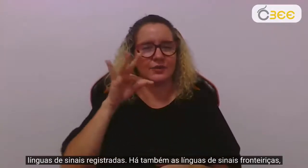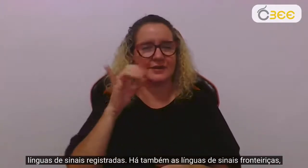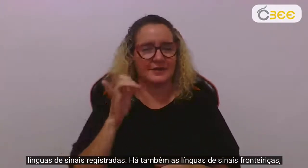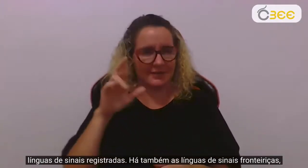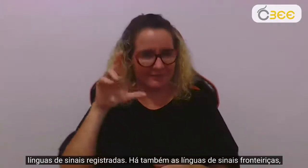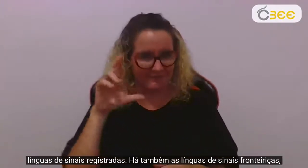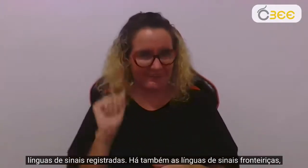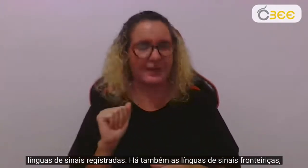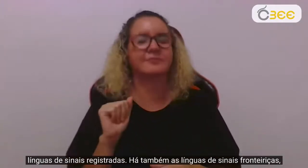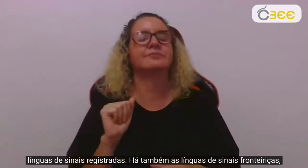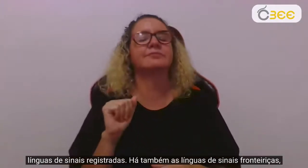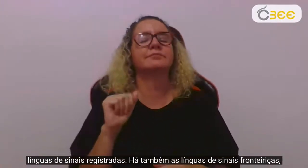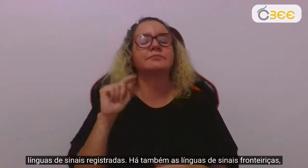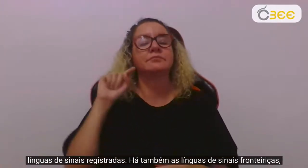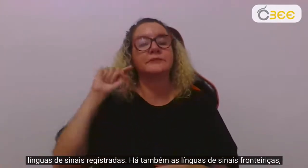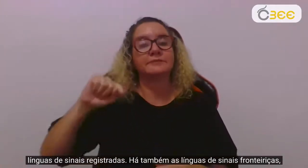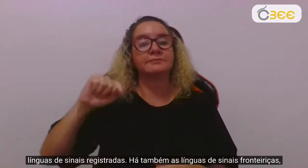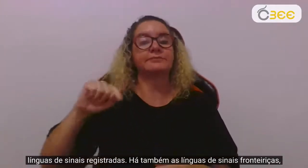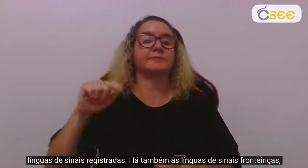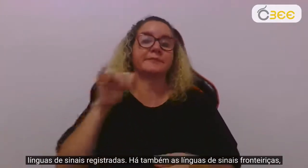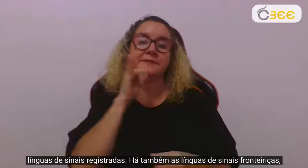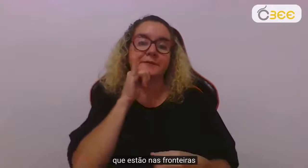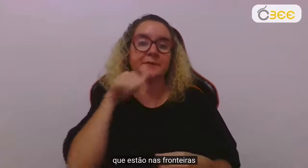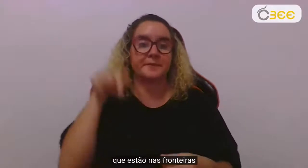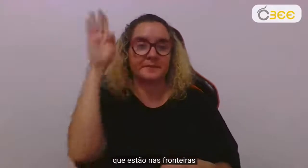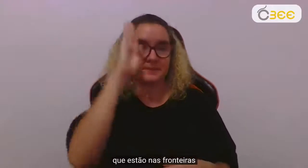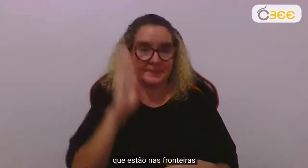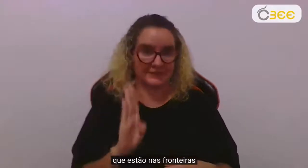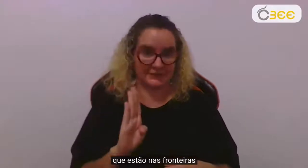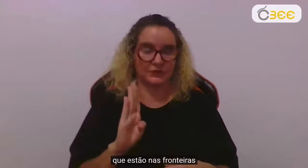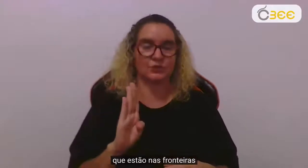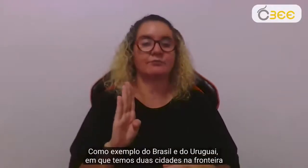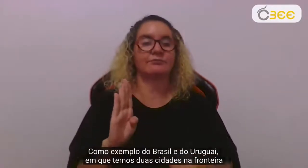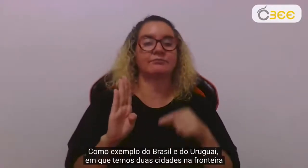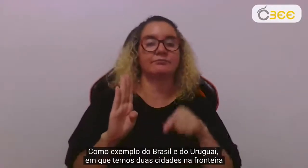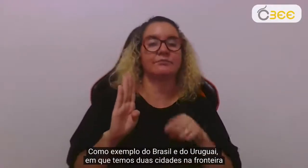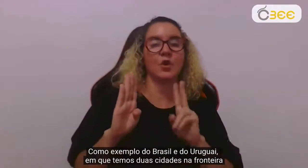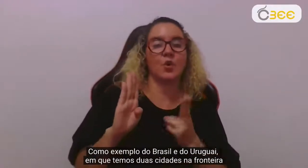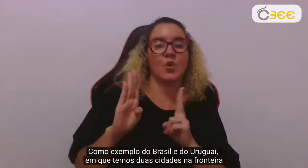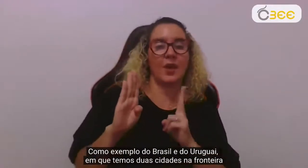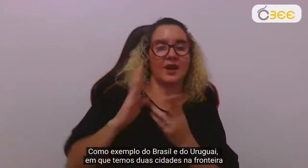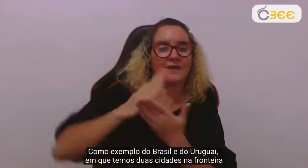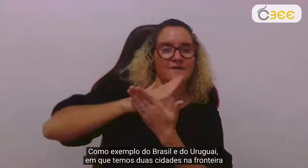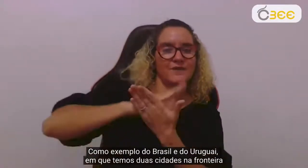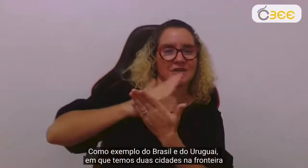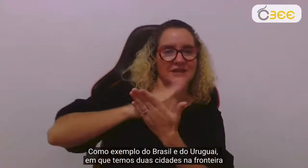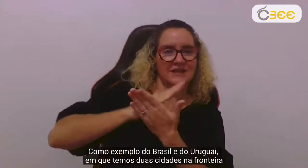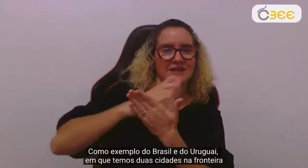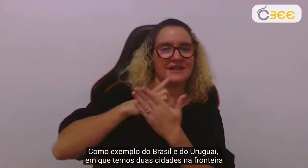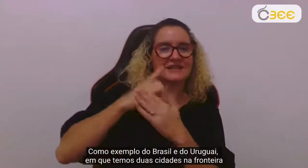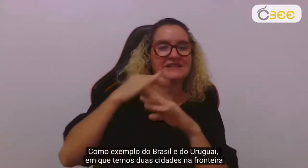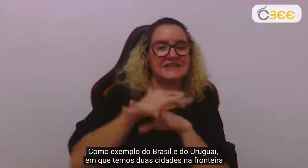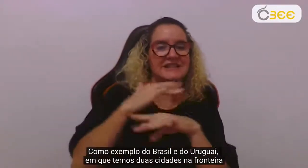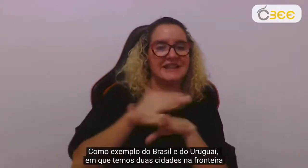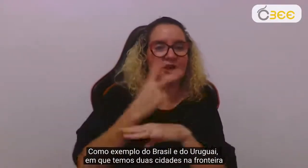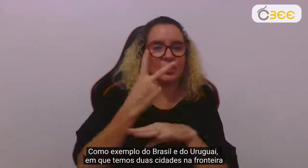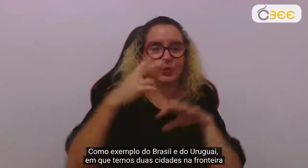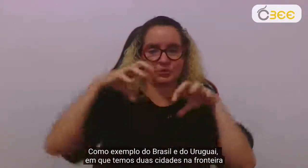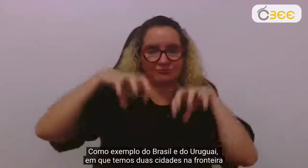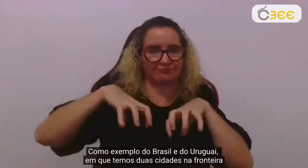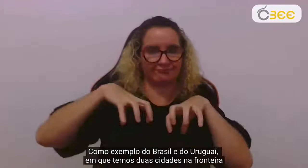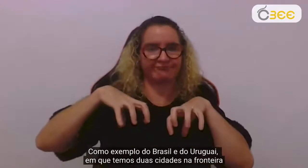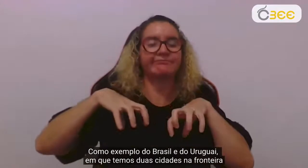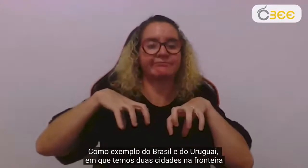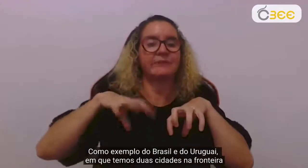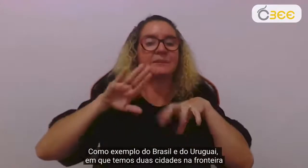sinais fronteiriças, que estão nas fronteiras, como o exemplo do Brasil e do Uruguai, em